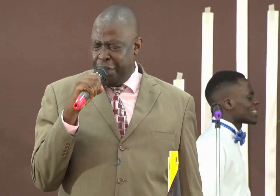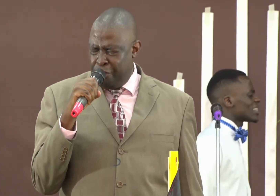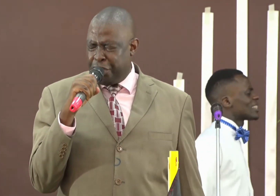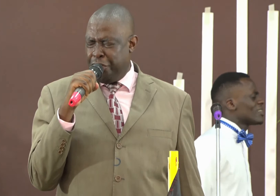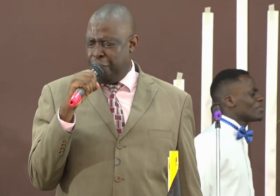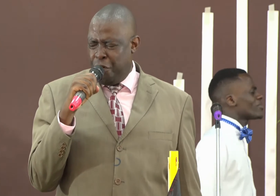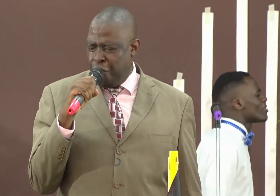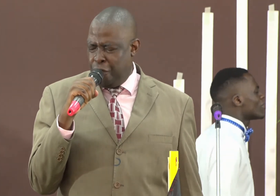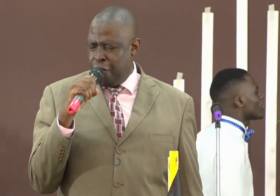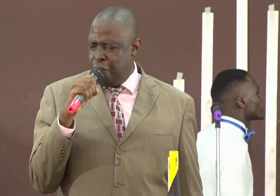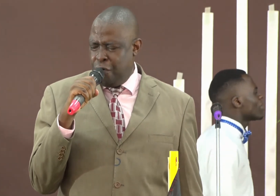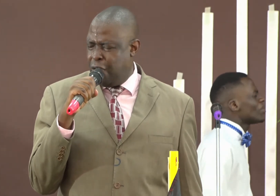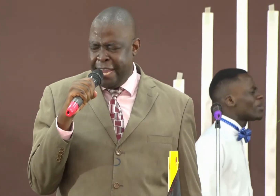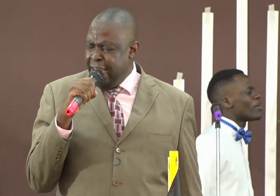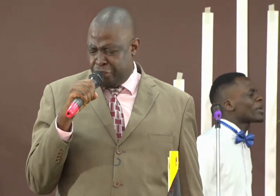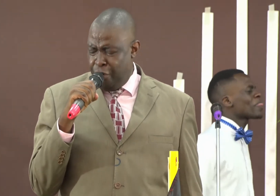Tujikumu yomtukubu